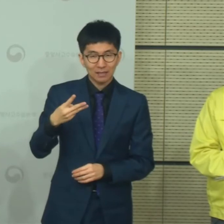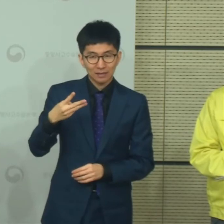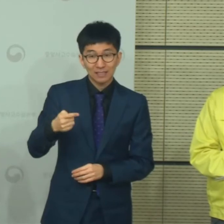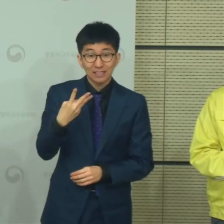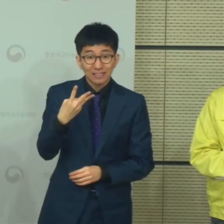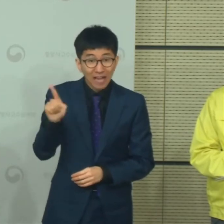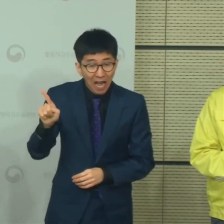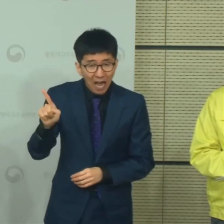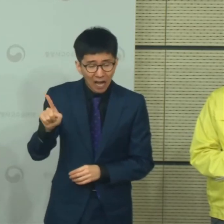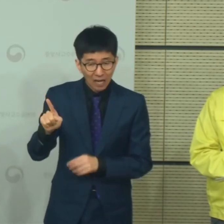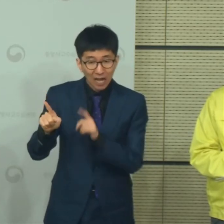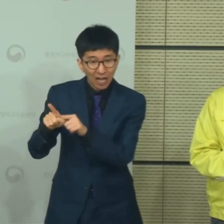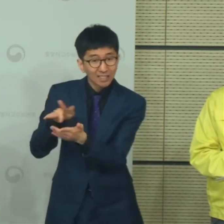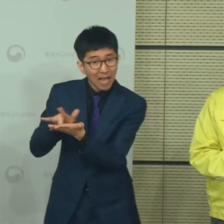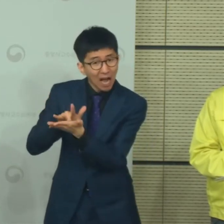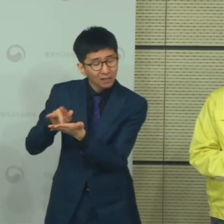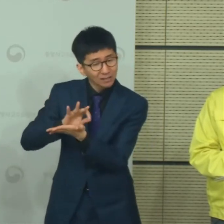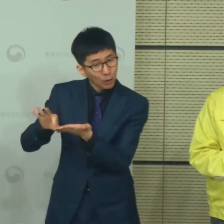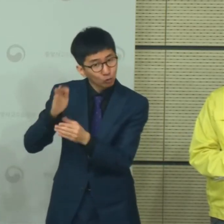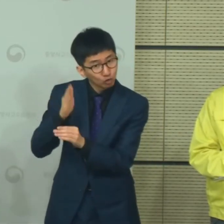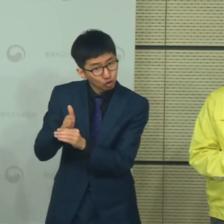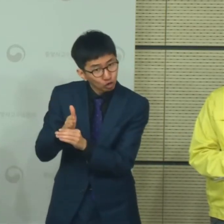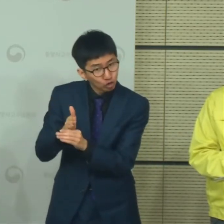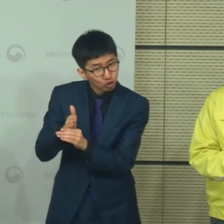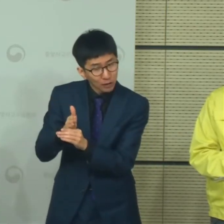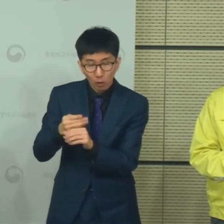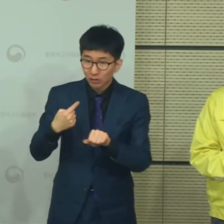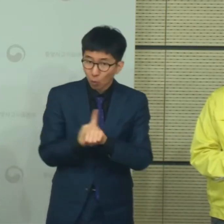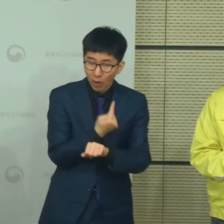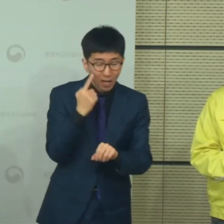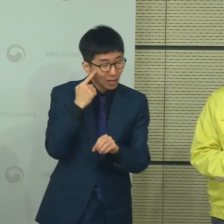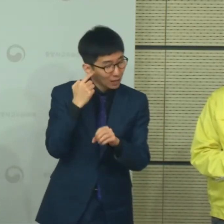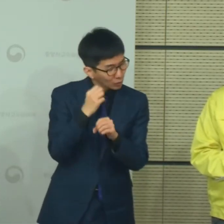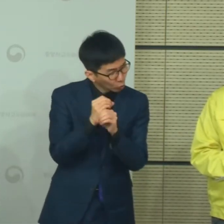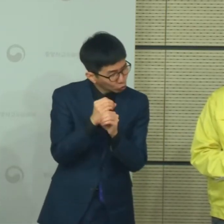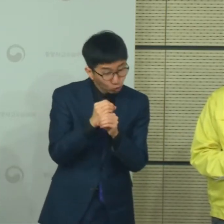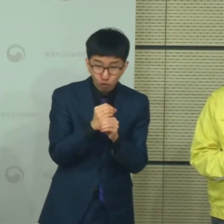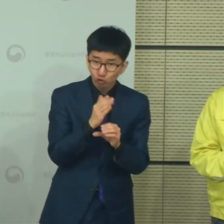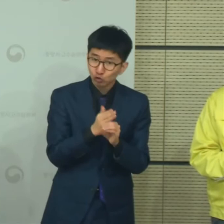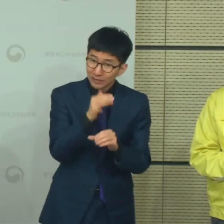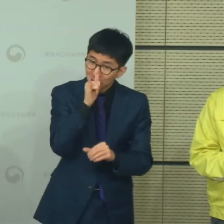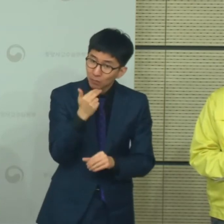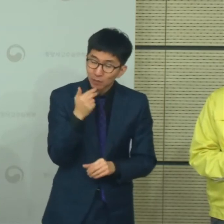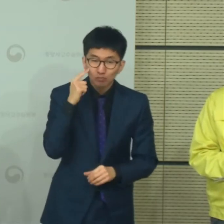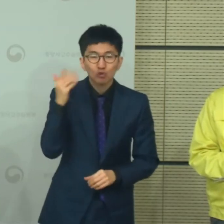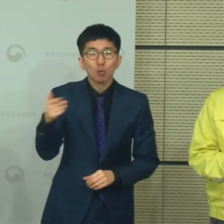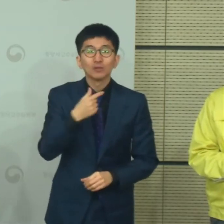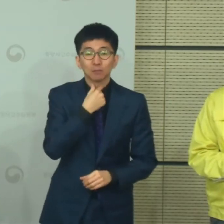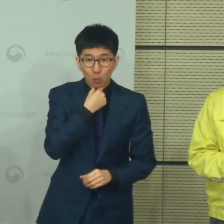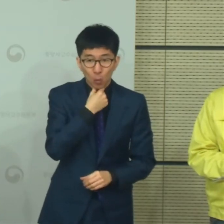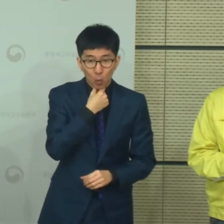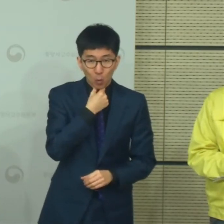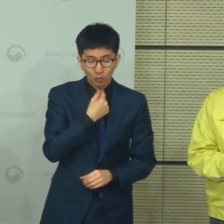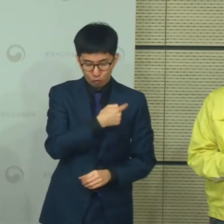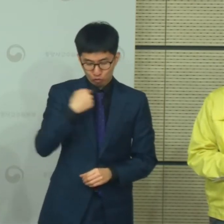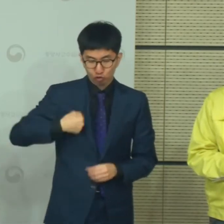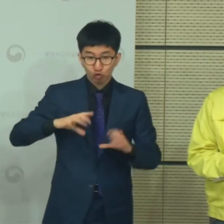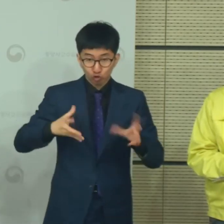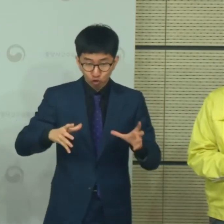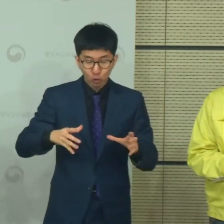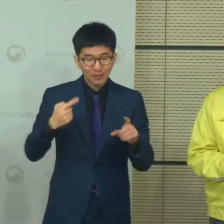건지 아니면 다른 임상 실험을 하고 있는 것이 있는지 좀 궁금하고요. 중국도 이제 뭐 코로나 치료제 정식 승인하고 대량